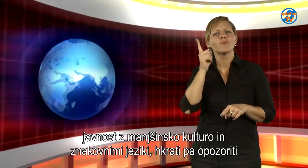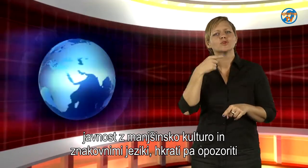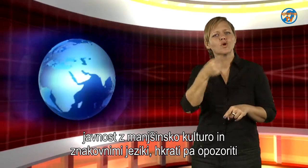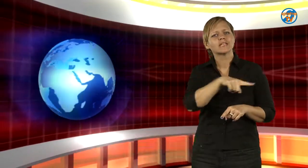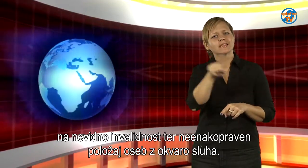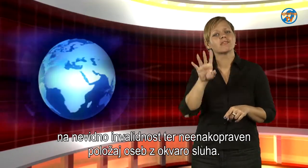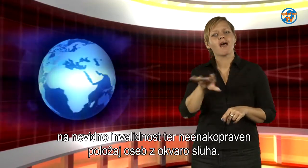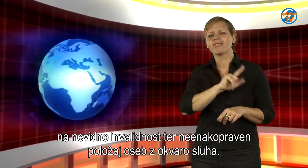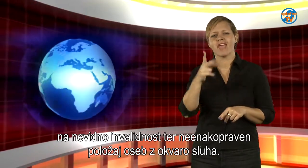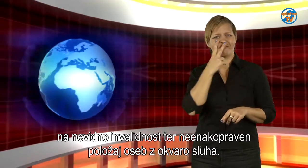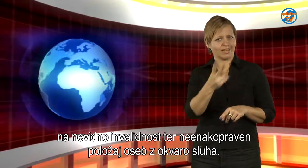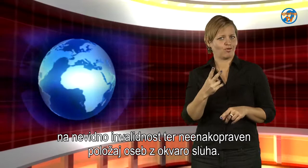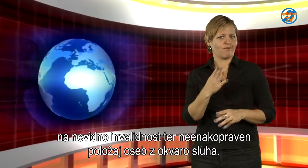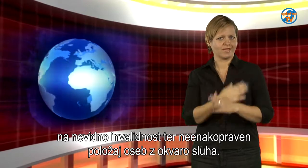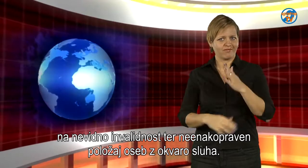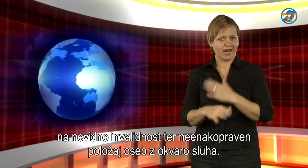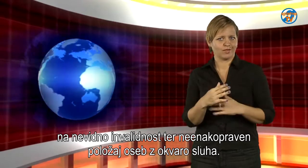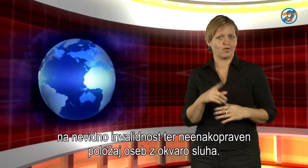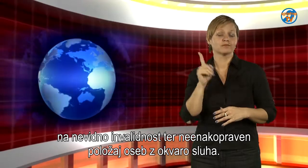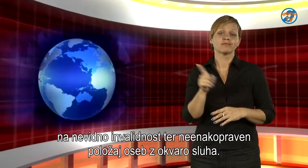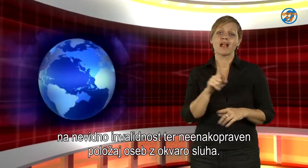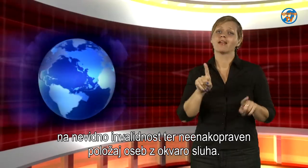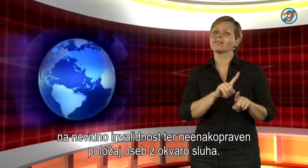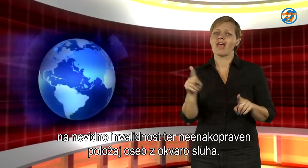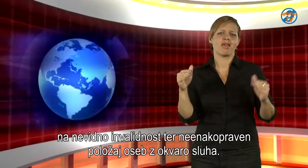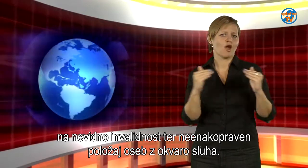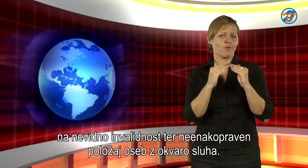invalidnost ter neenakopraven položaj oseb z okvaro sluha.